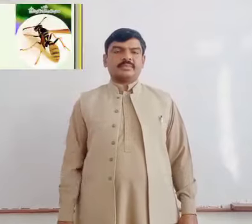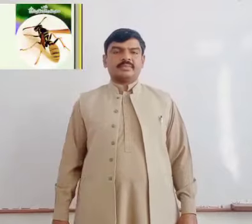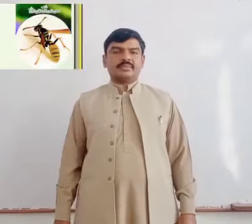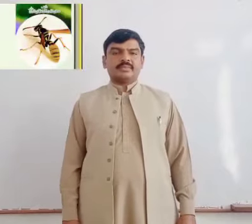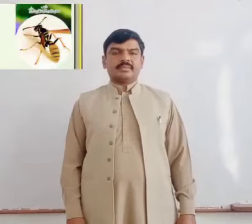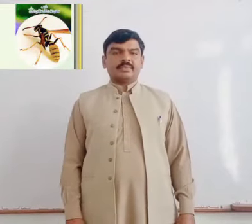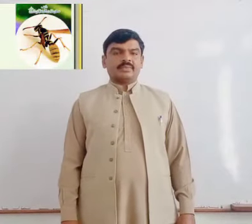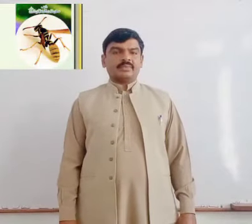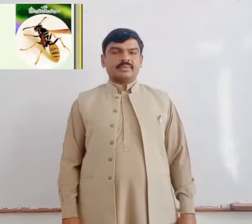भेड़,